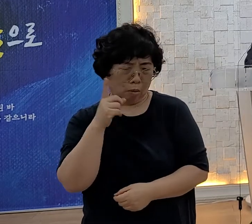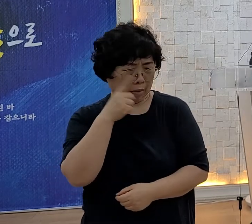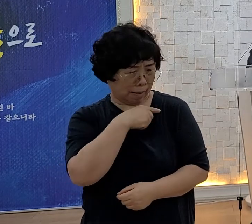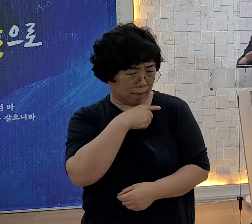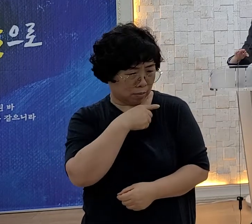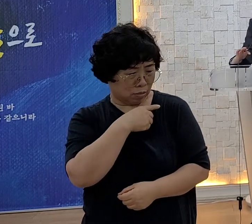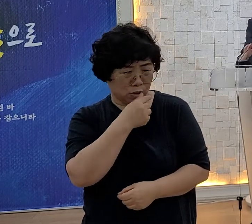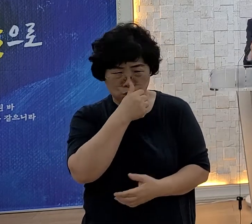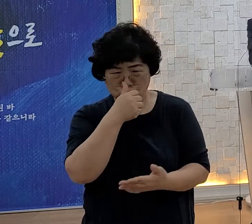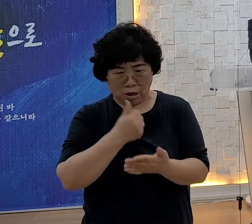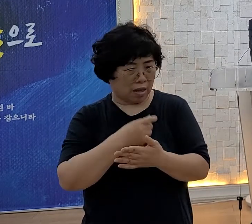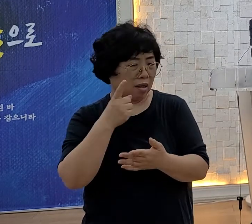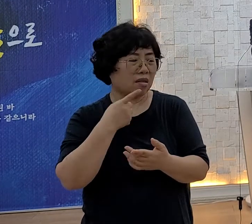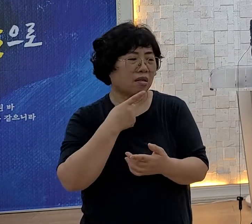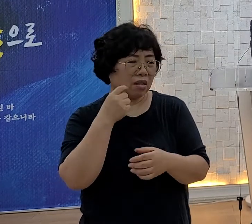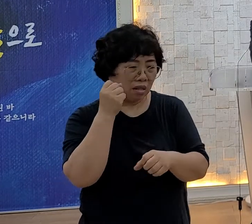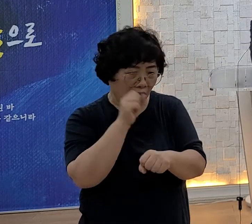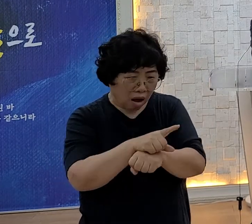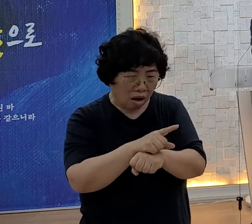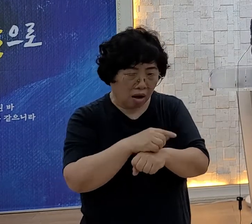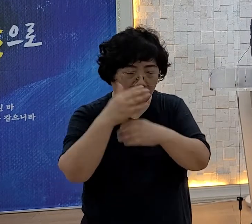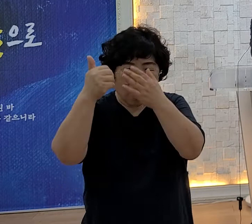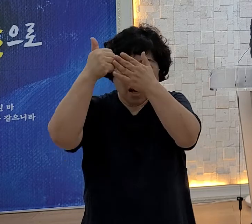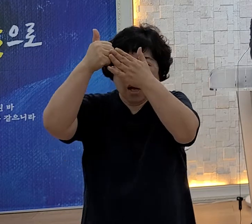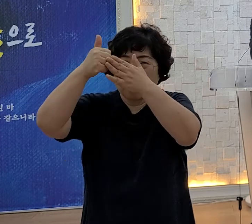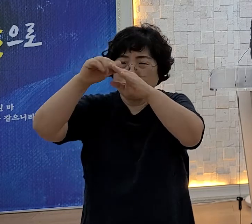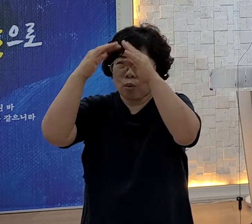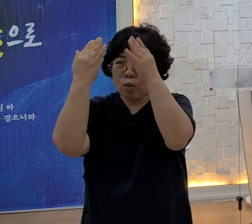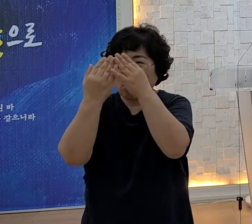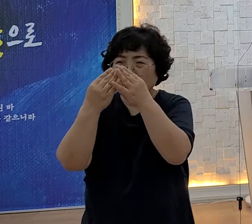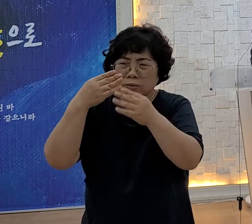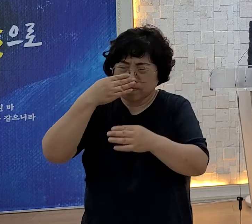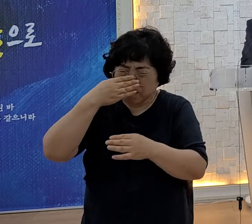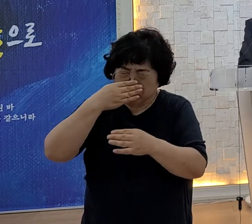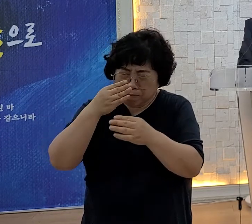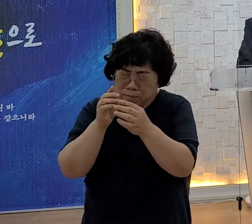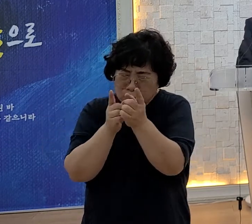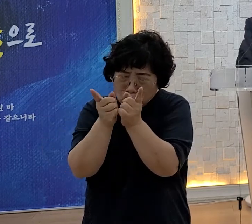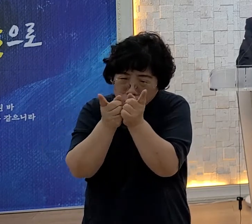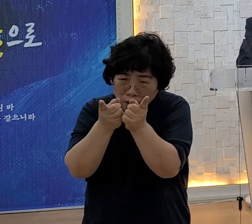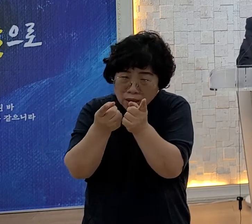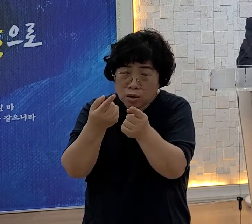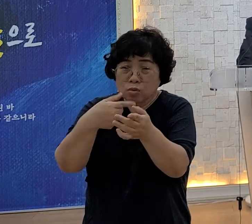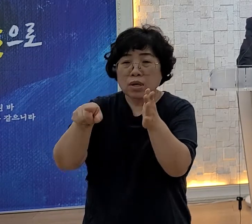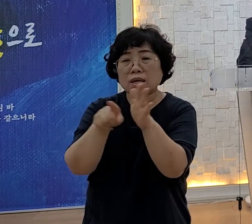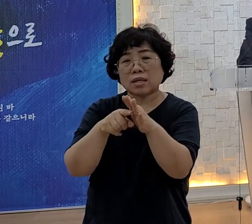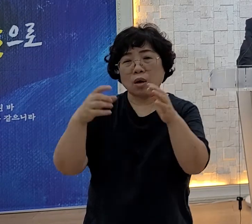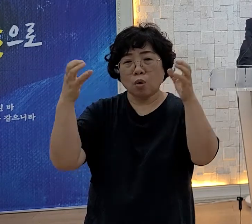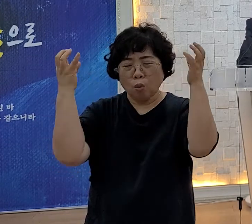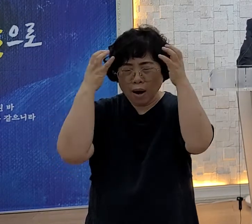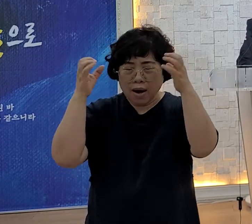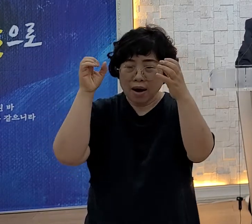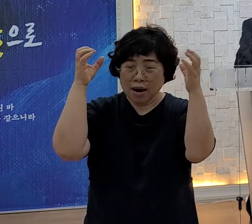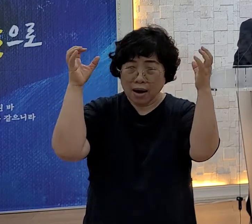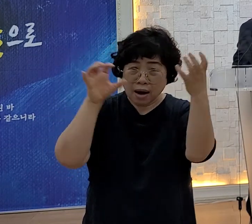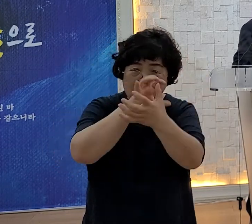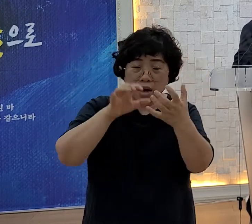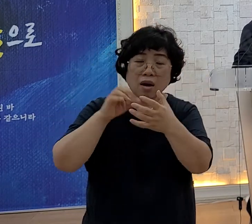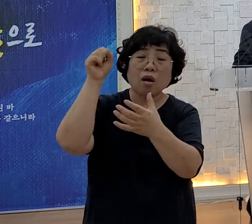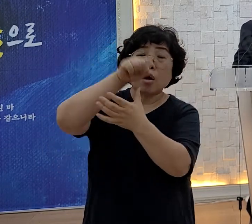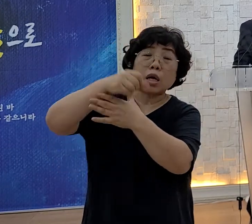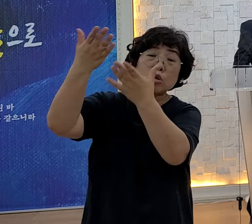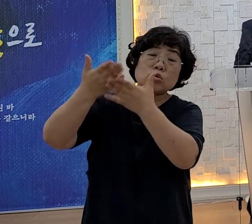이 죄성들을 하나님께서 다 깎고 다듬게 하기 위해서 이렇게 환난을 주셨구나. 이렇게 이 사실을